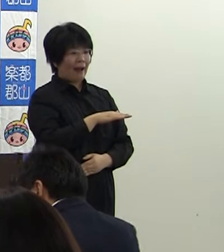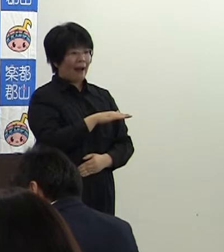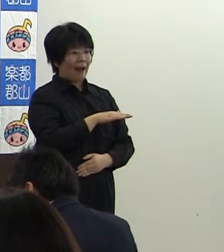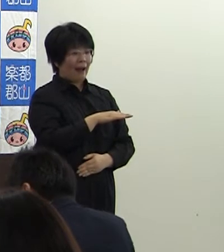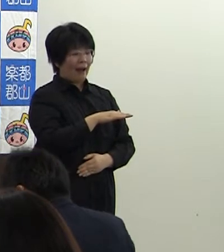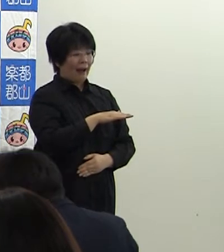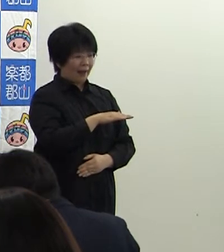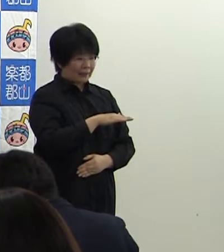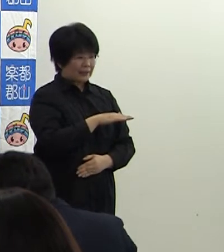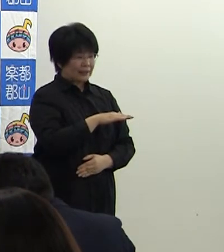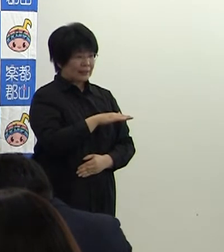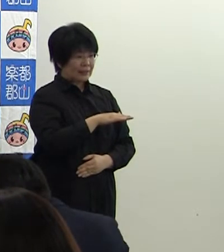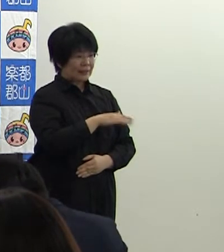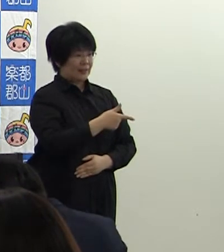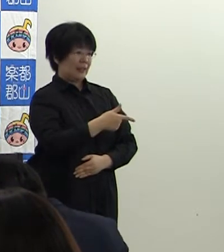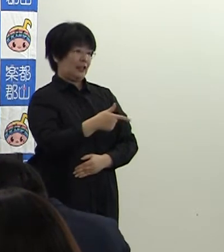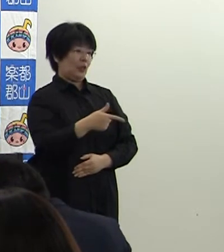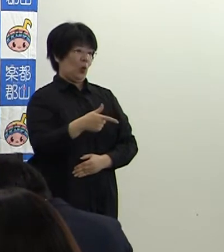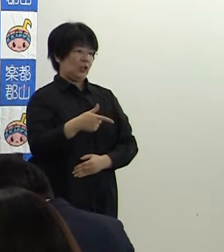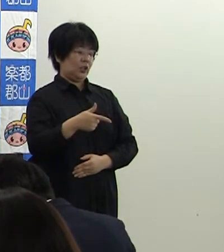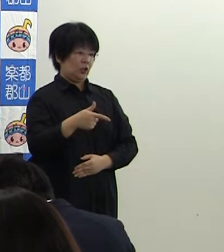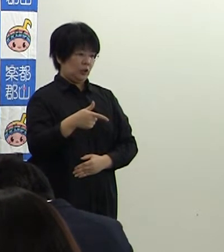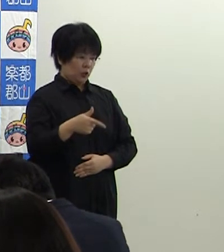解剖とかですね、あるいは